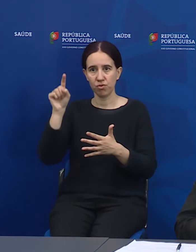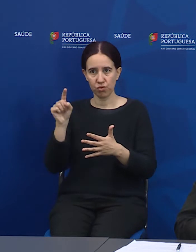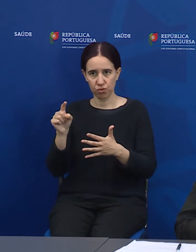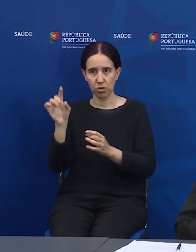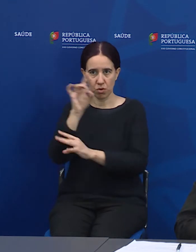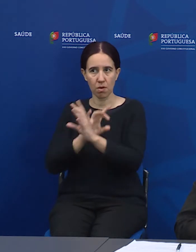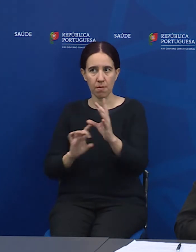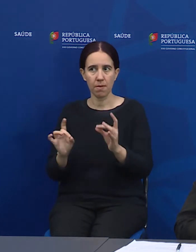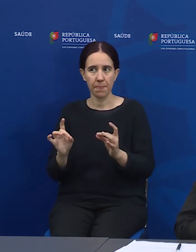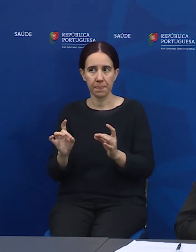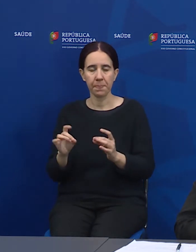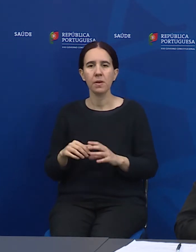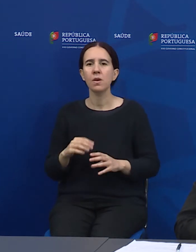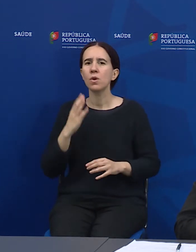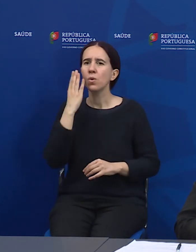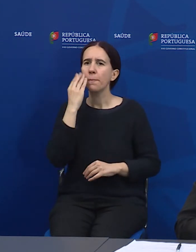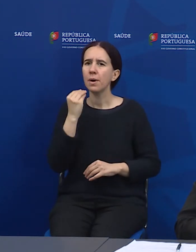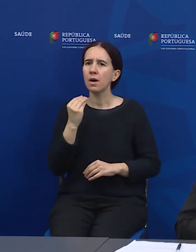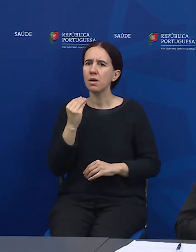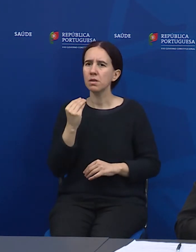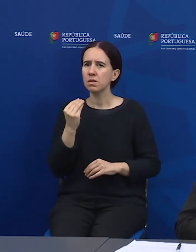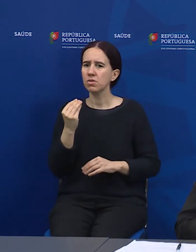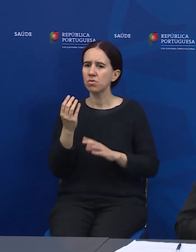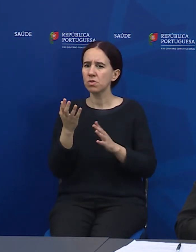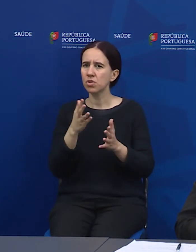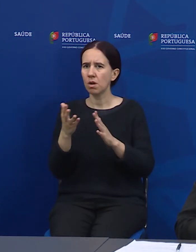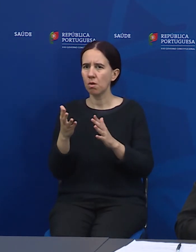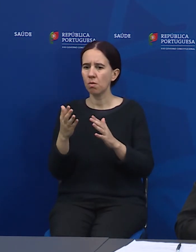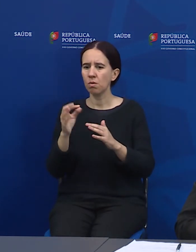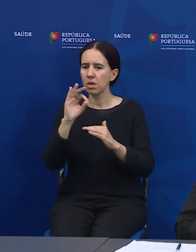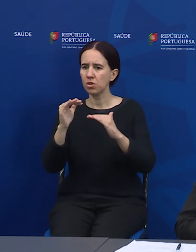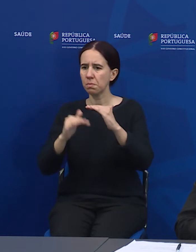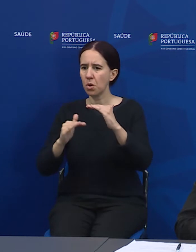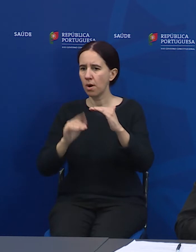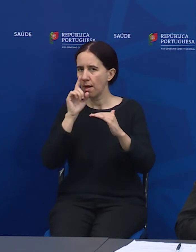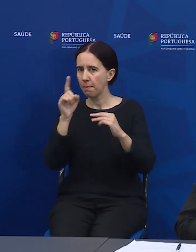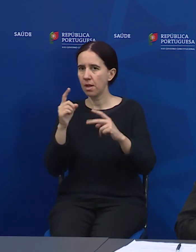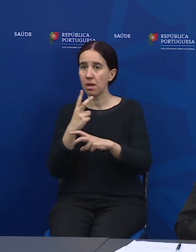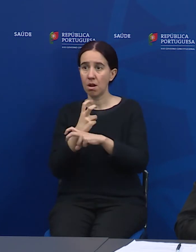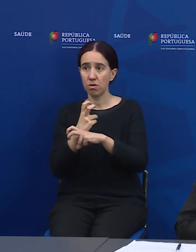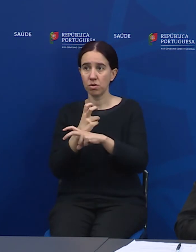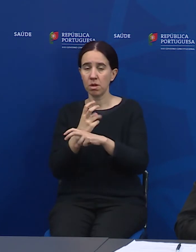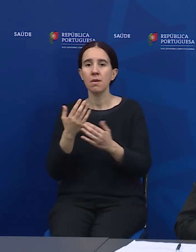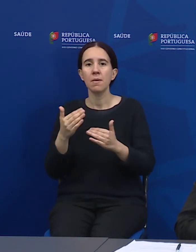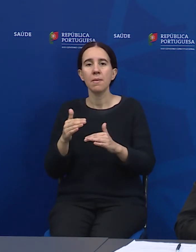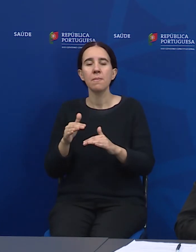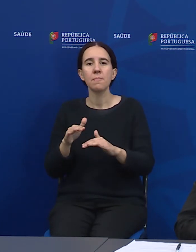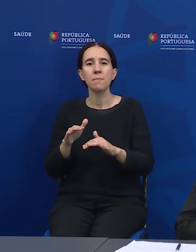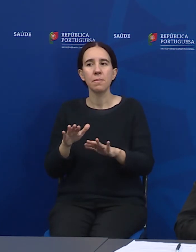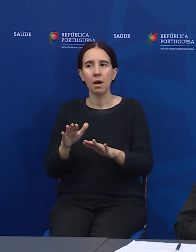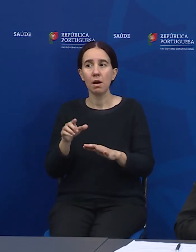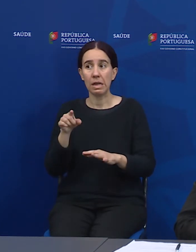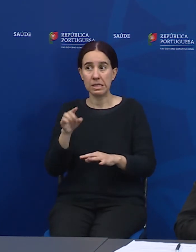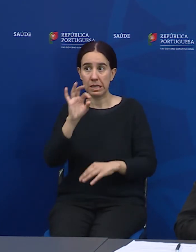da europa a penso que estarão com menor taxa a alemanha ea áustria mas